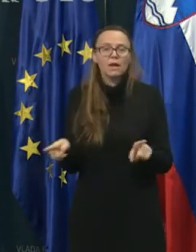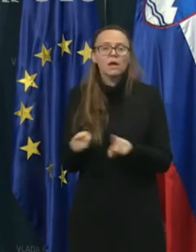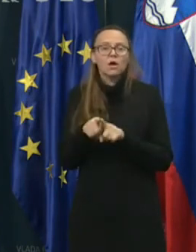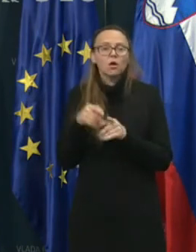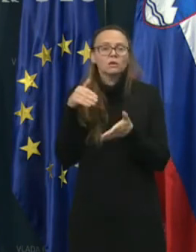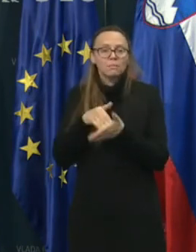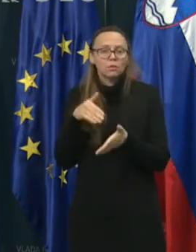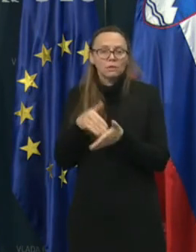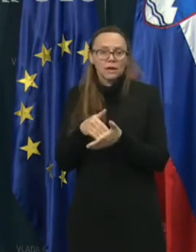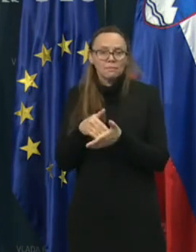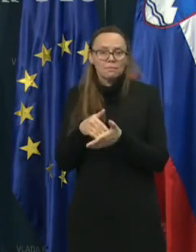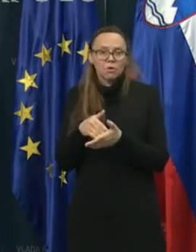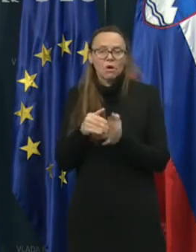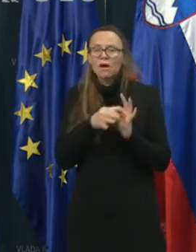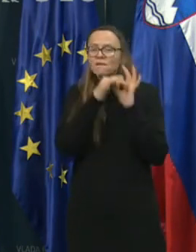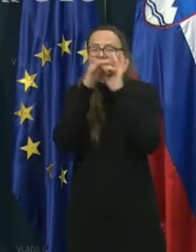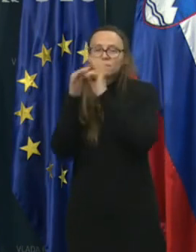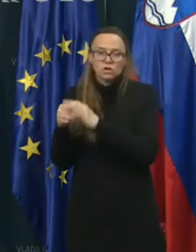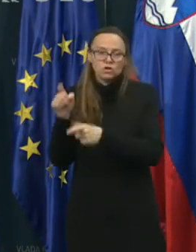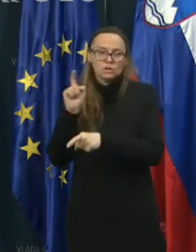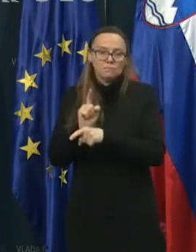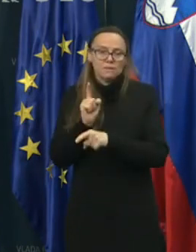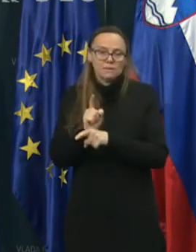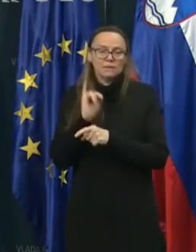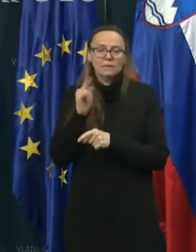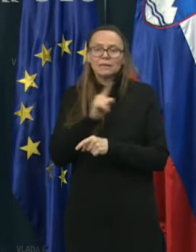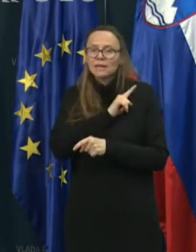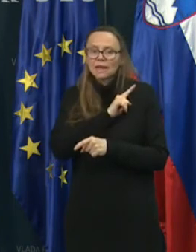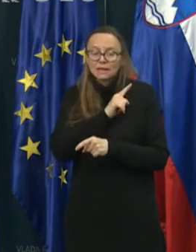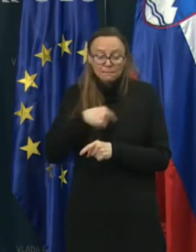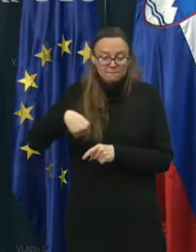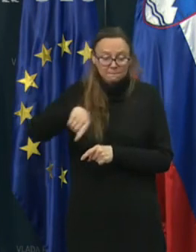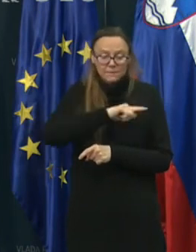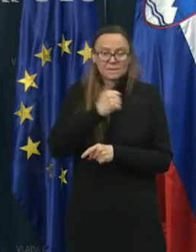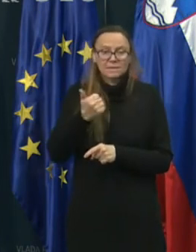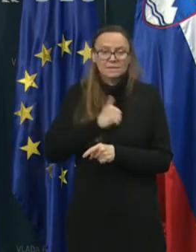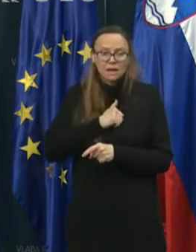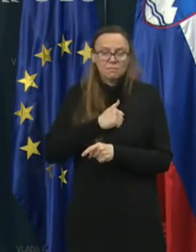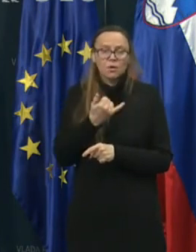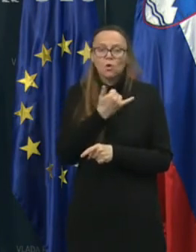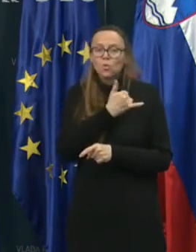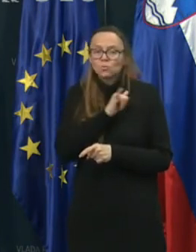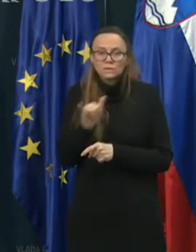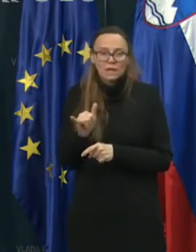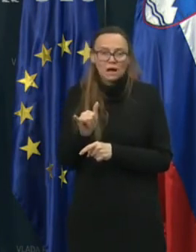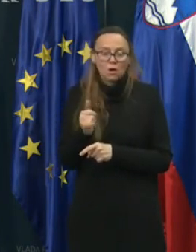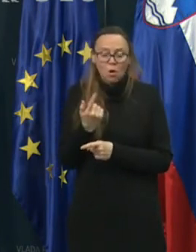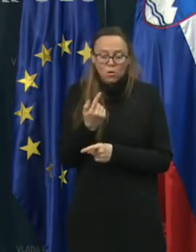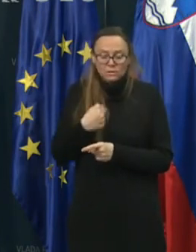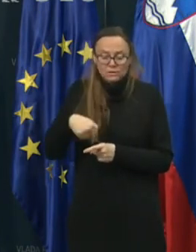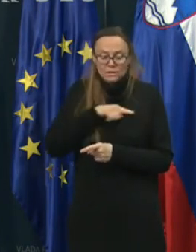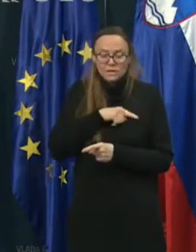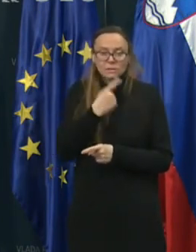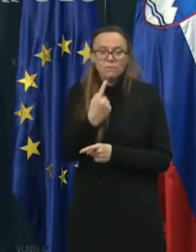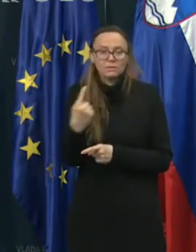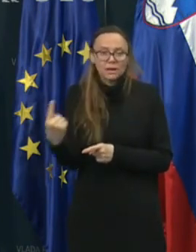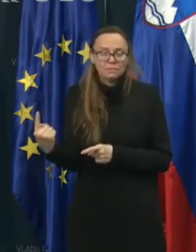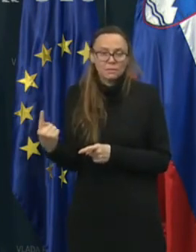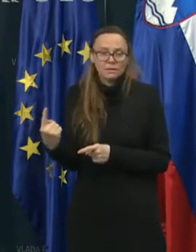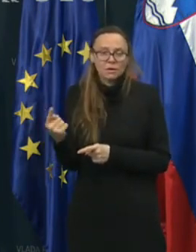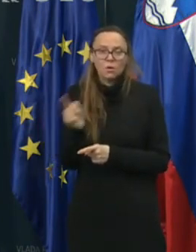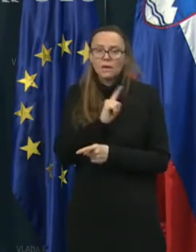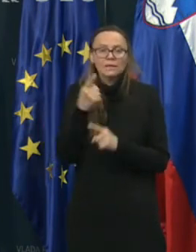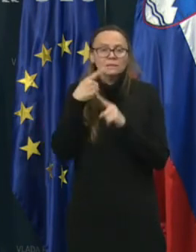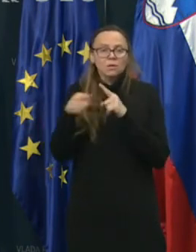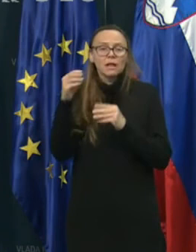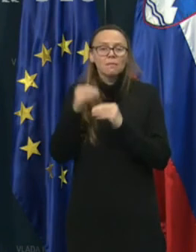je potrebno ves čas paziti, da mi sami, vsak od nas posameznik, nismo